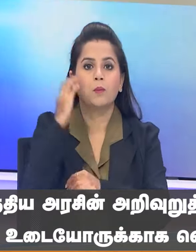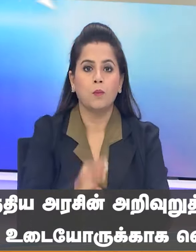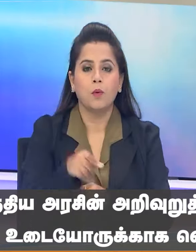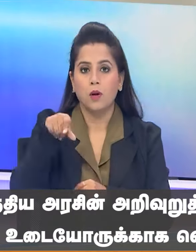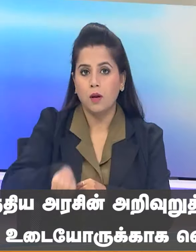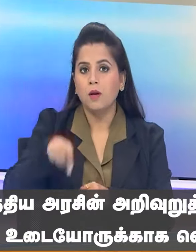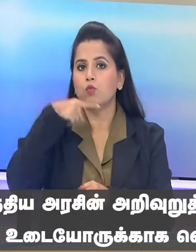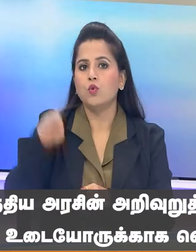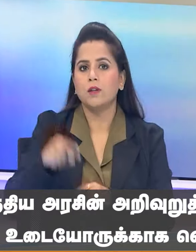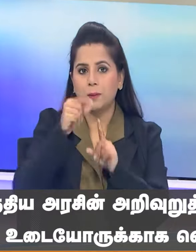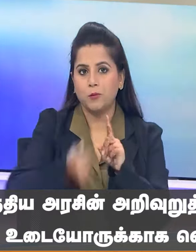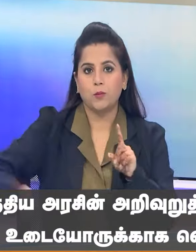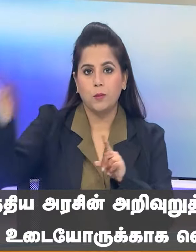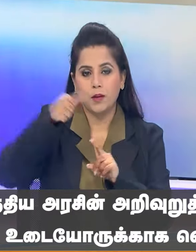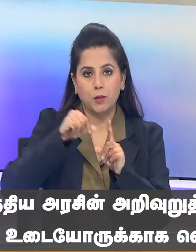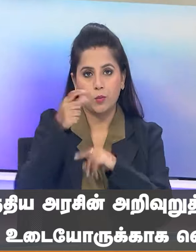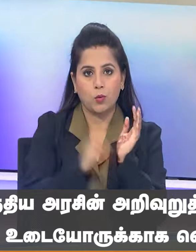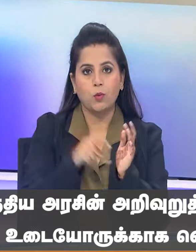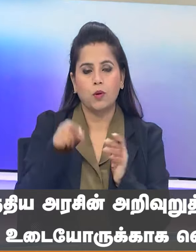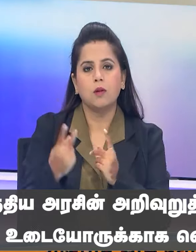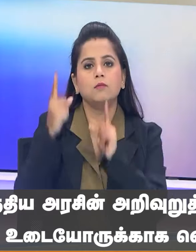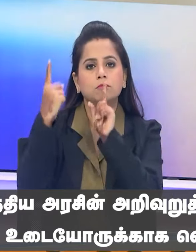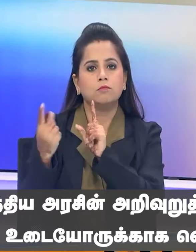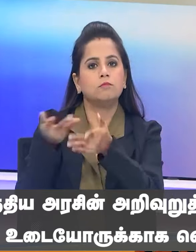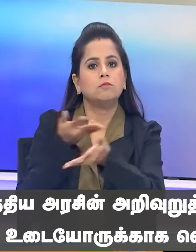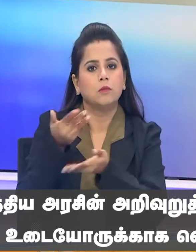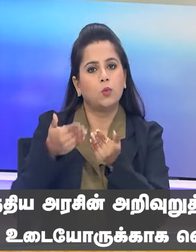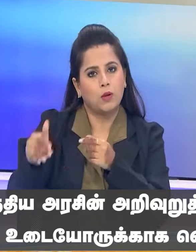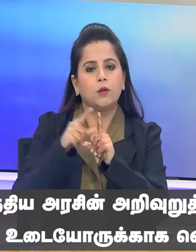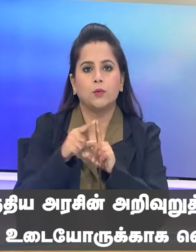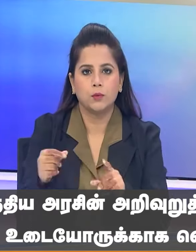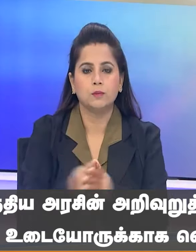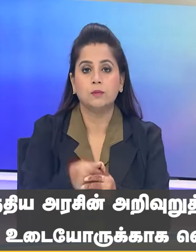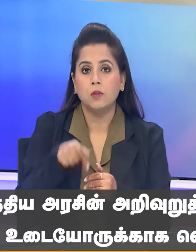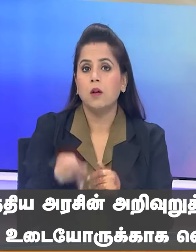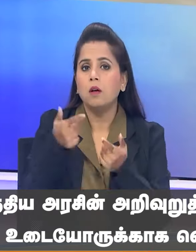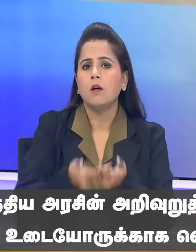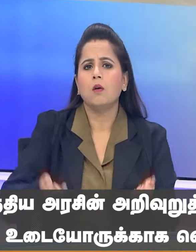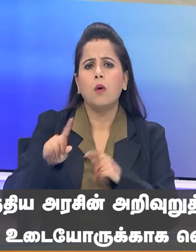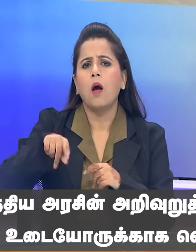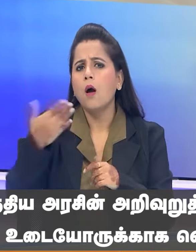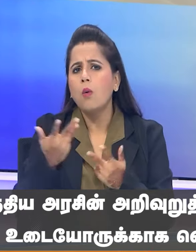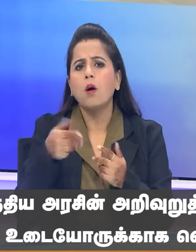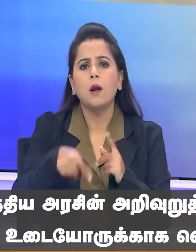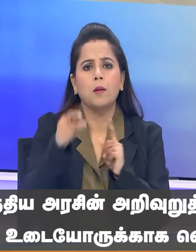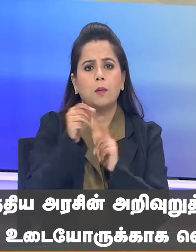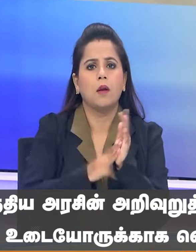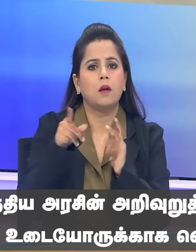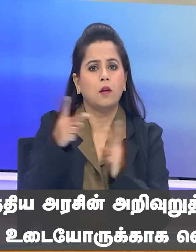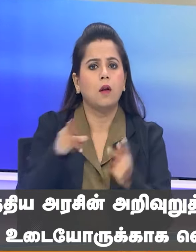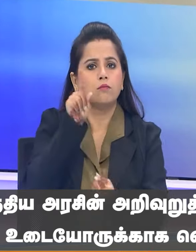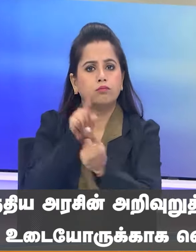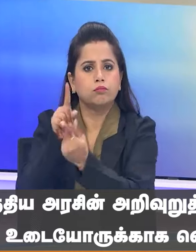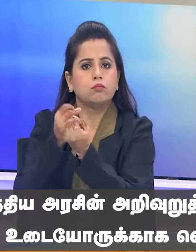रूस के राष्ट्रपति व्लादिमीर पुतिन के साथ द्विपक्षीय बैठक भी करेंगे शिखर सम्मेलन के अलावा प्रधानमंत्री के कुछ द पक्षी